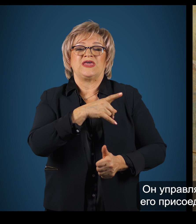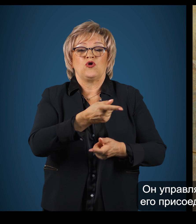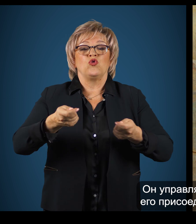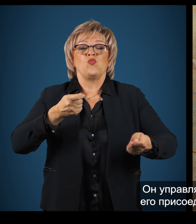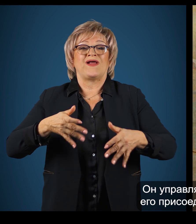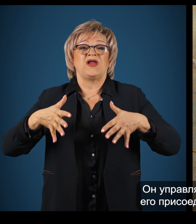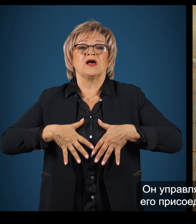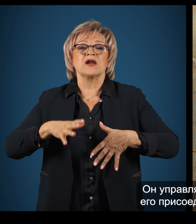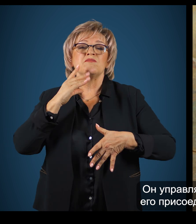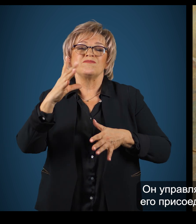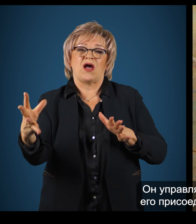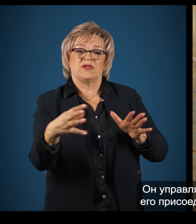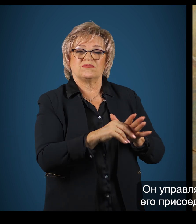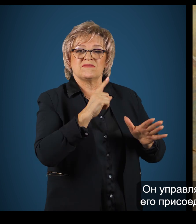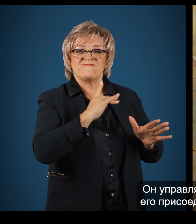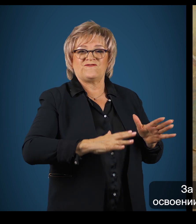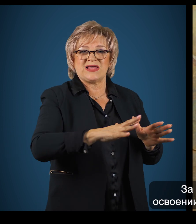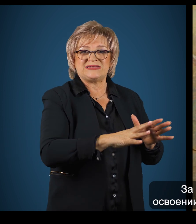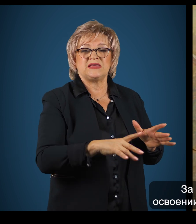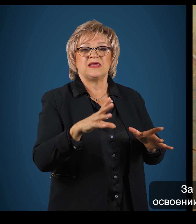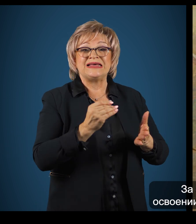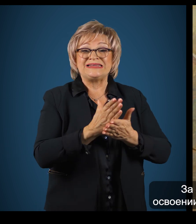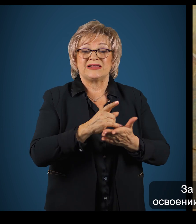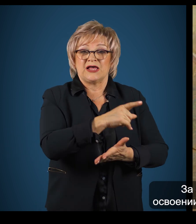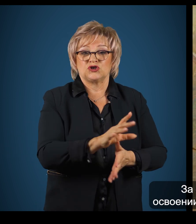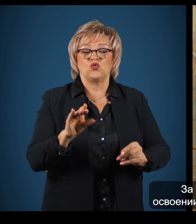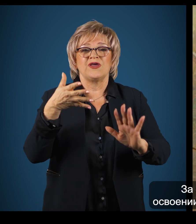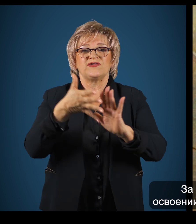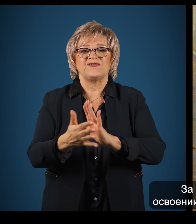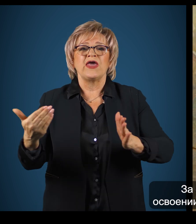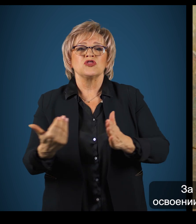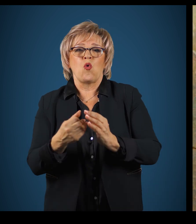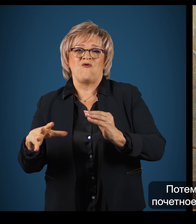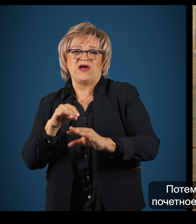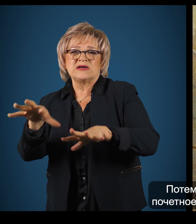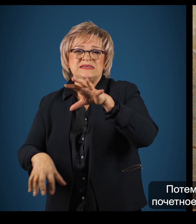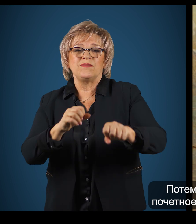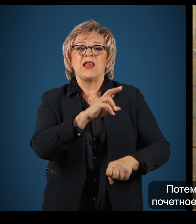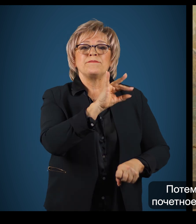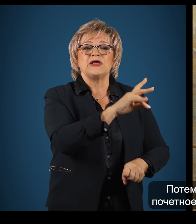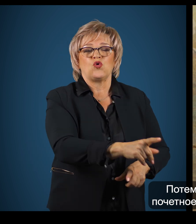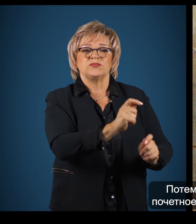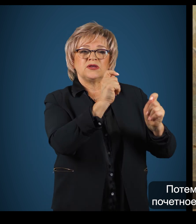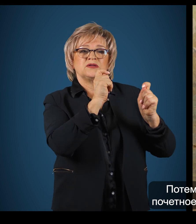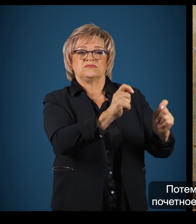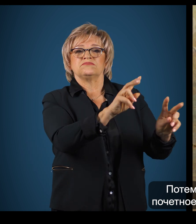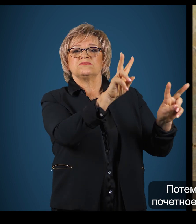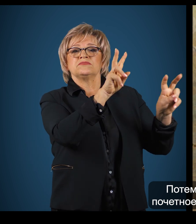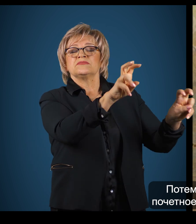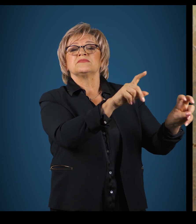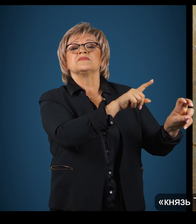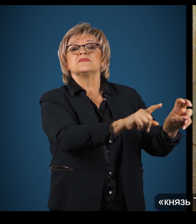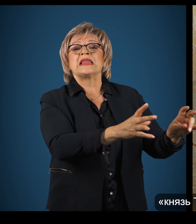Крымом после его присоединения к России за заслуги в освоении новых земель Потемкин получил почетное